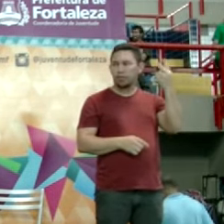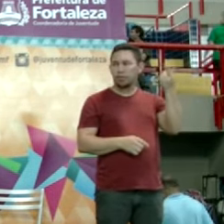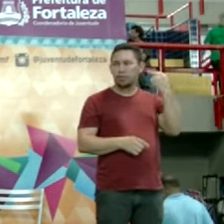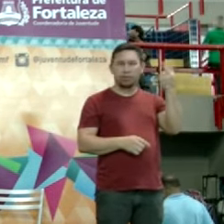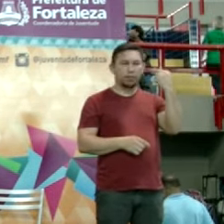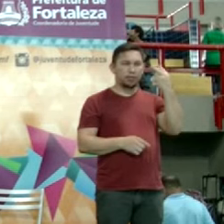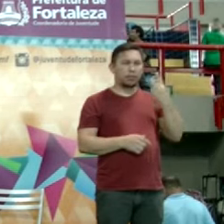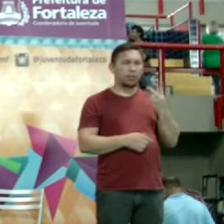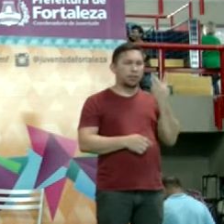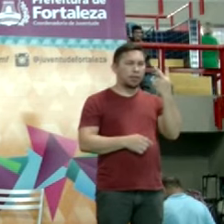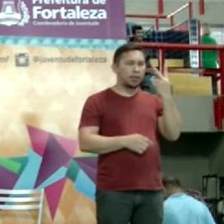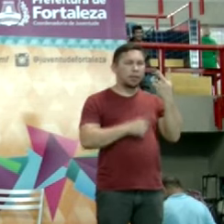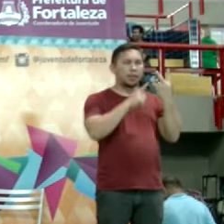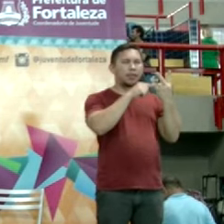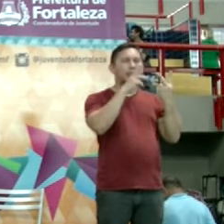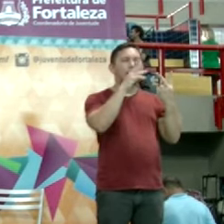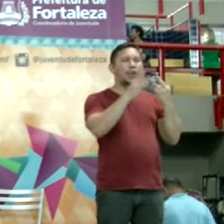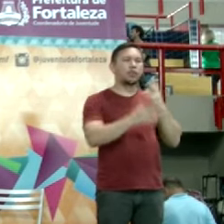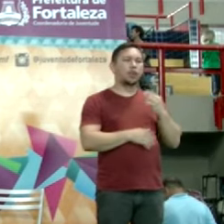Isso é um cotoco.